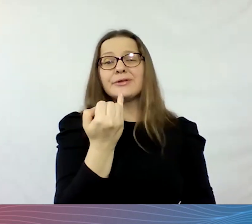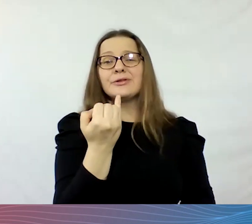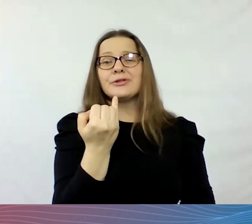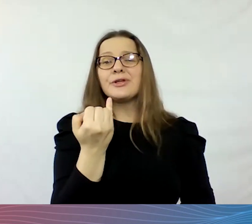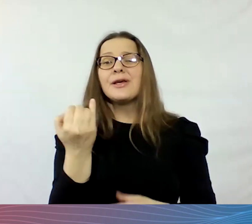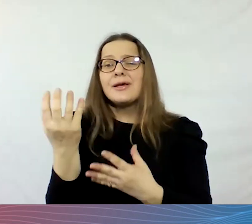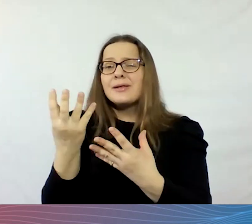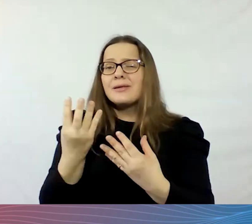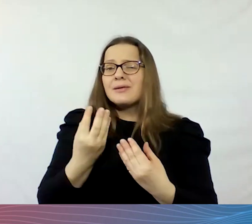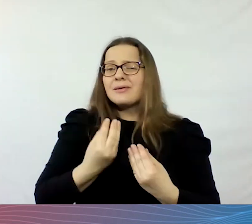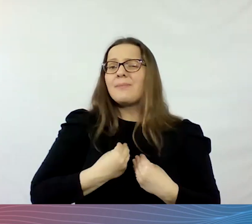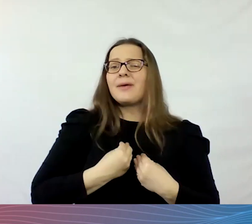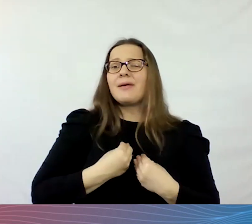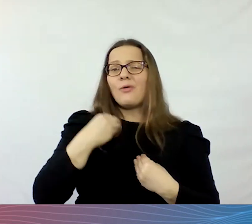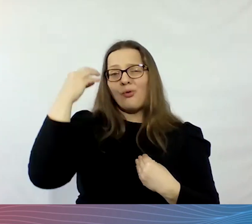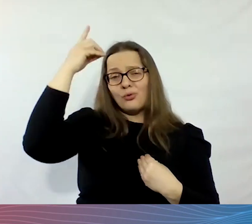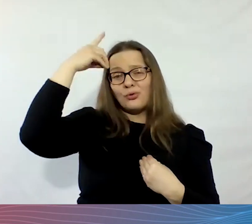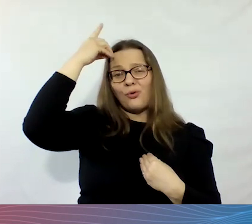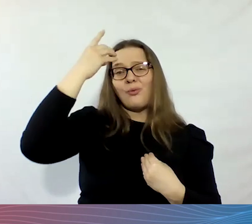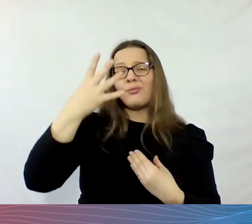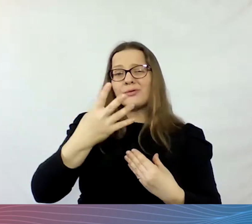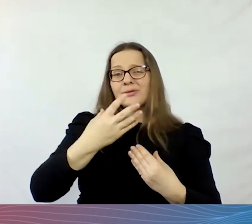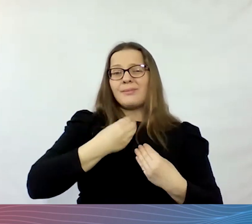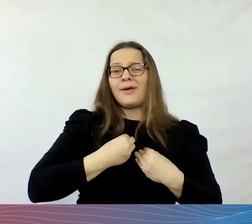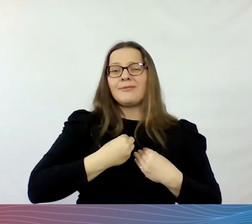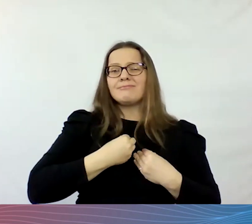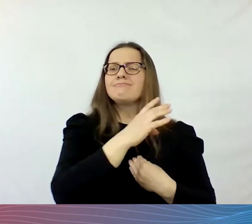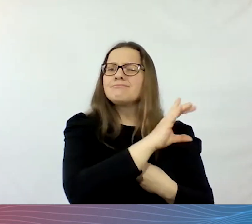Não conseguindo vislumbrar alguma coisa, não?